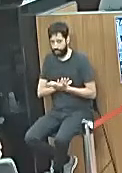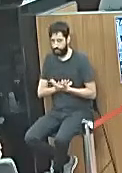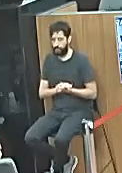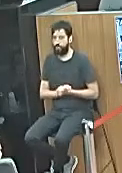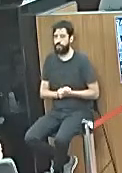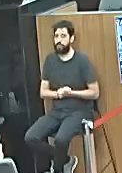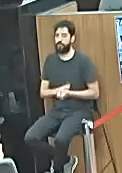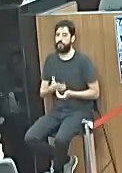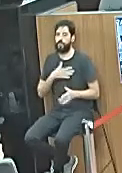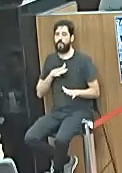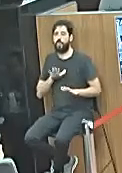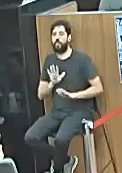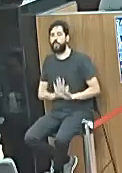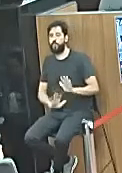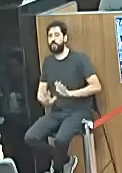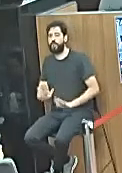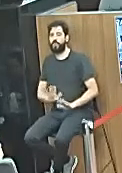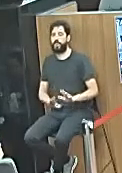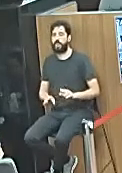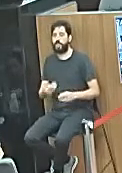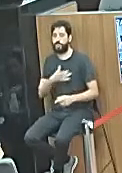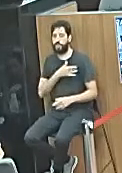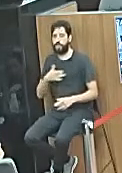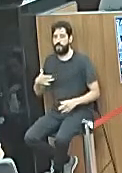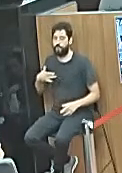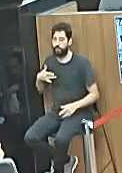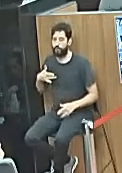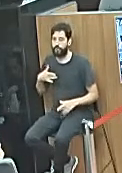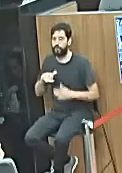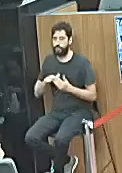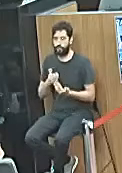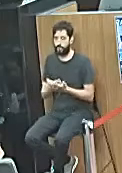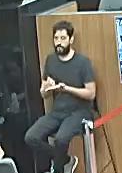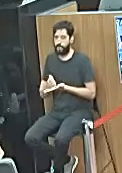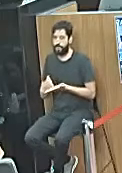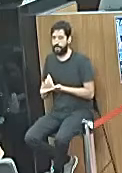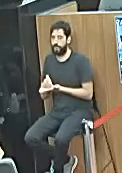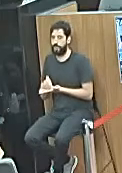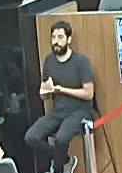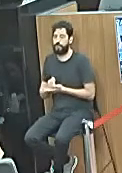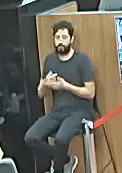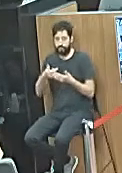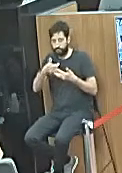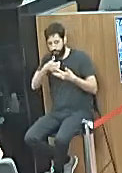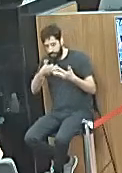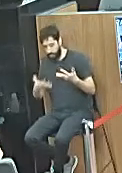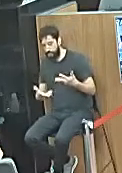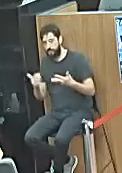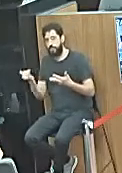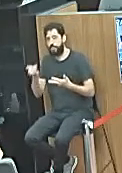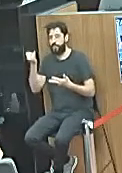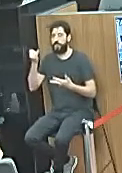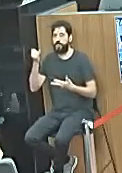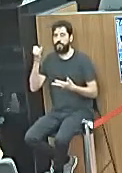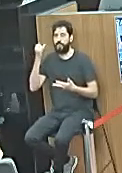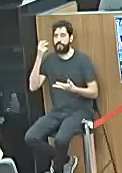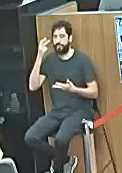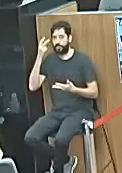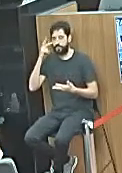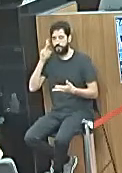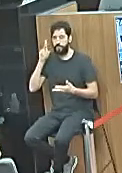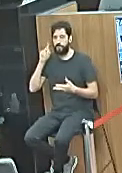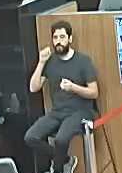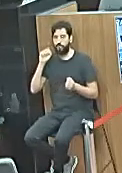eo cuidado com a saúde nas escolas básicas elementos importantes para que juntos junto com a